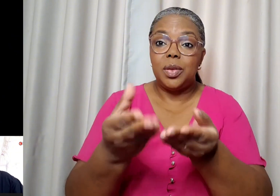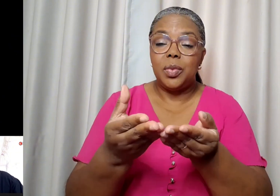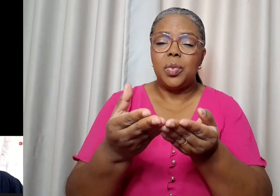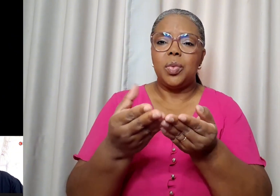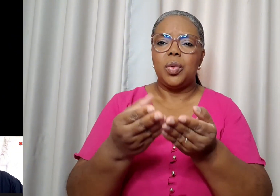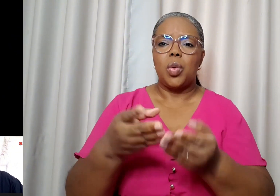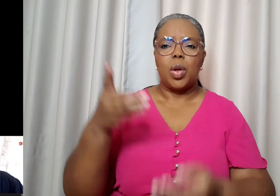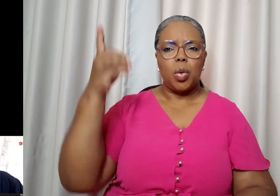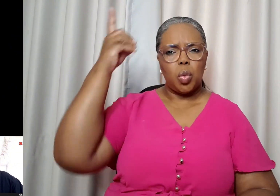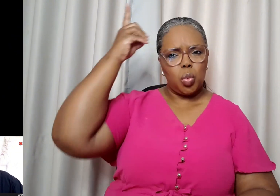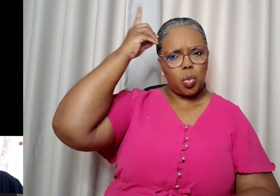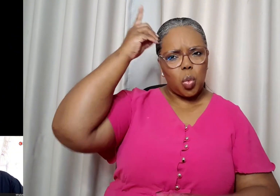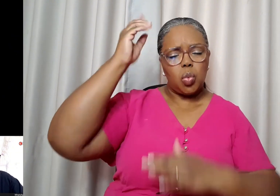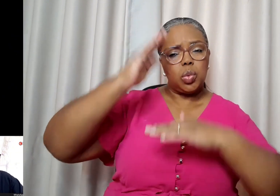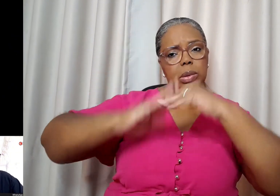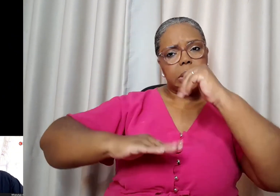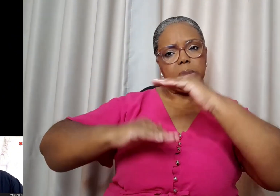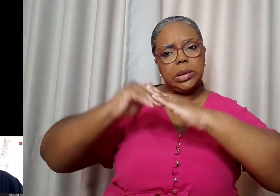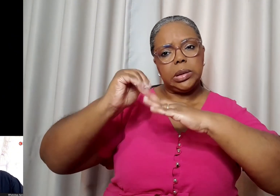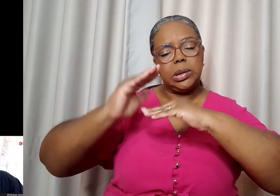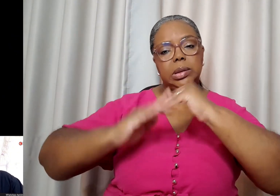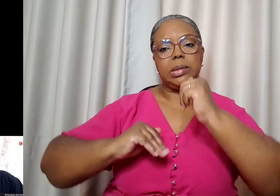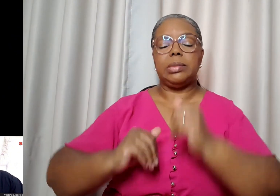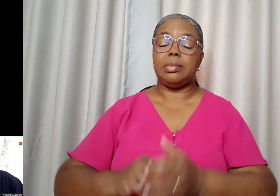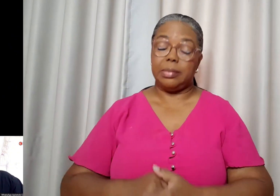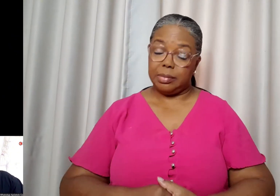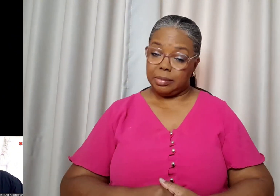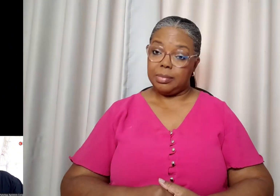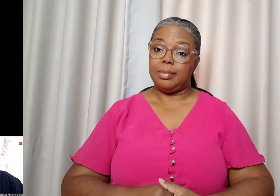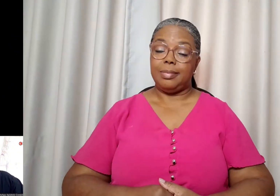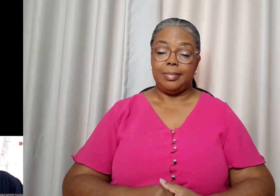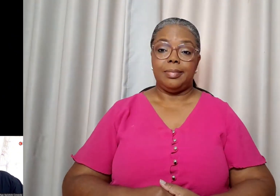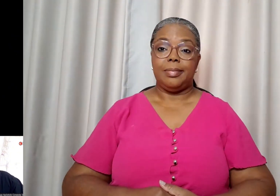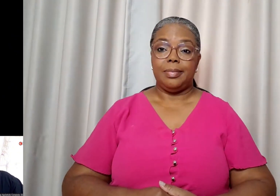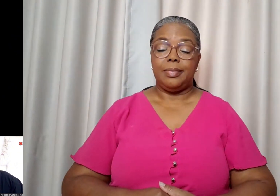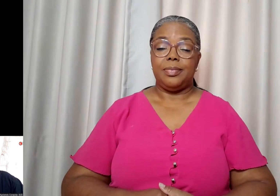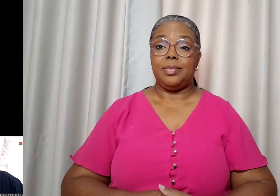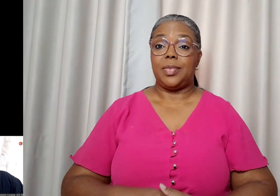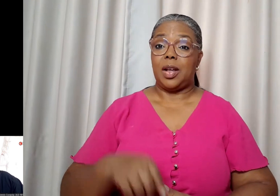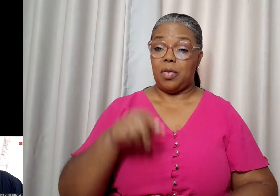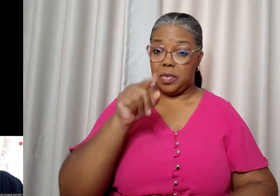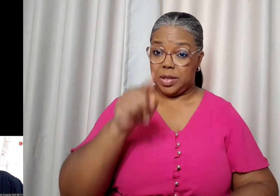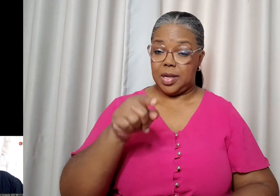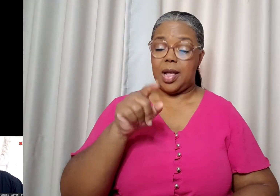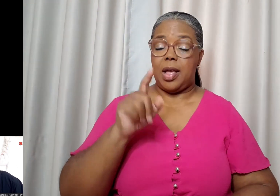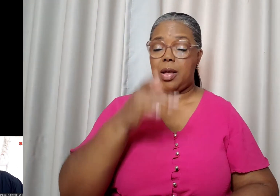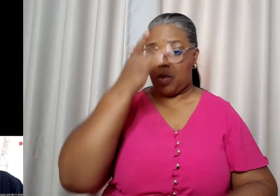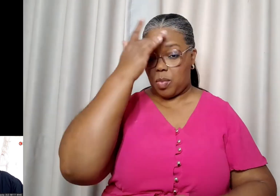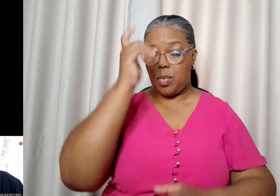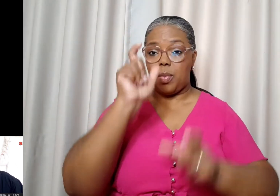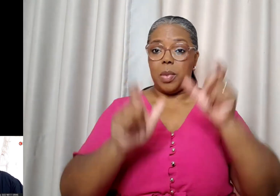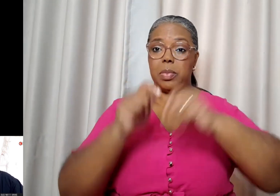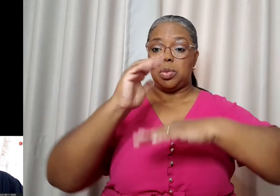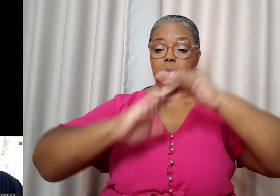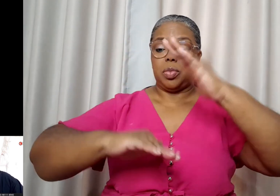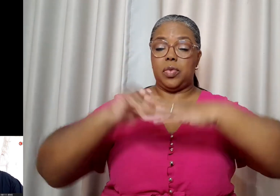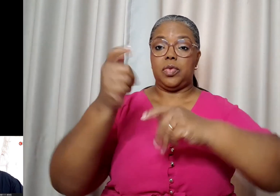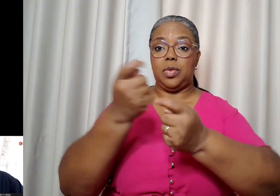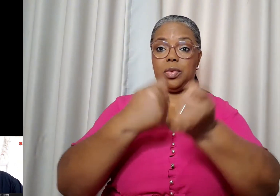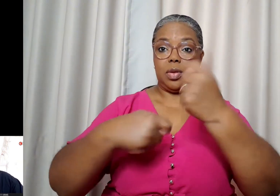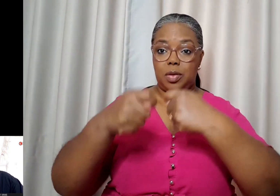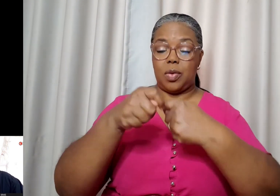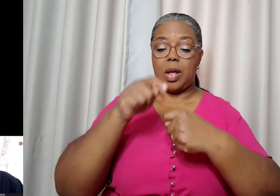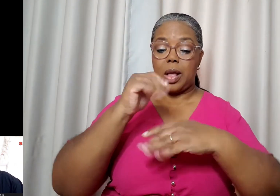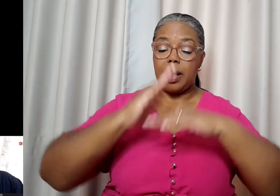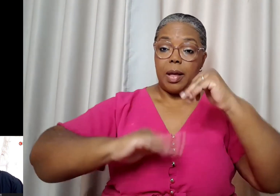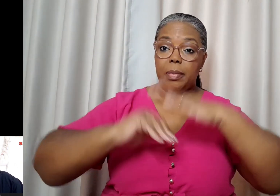aptidões. Quer dizer, ele não te fez um economista, ele não te fez um dentista, ele não te fez